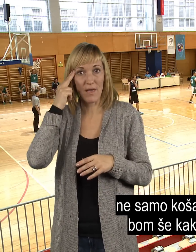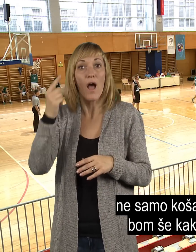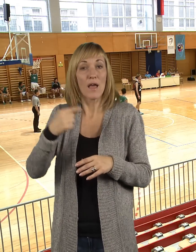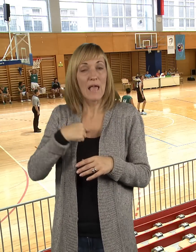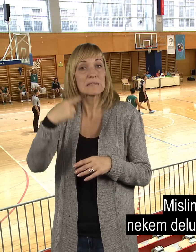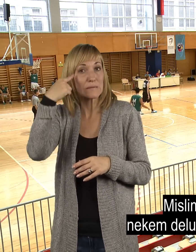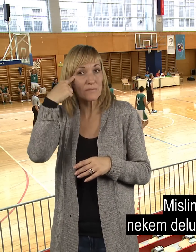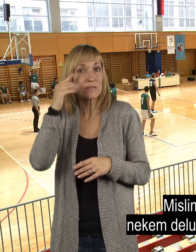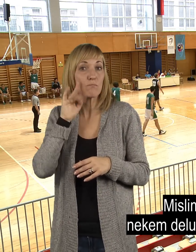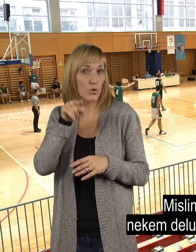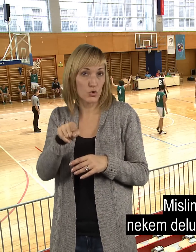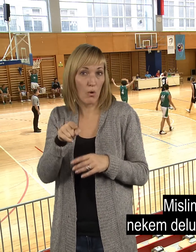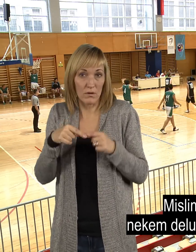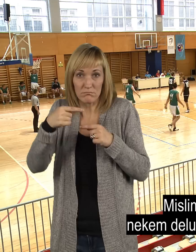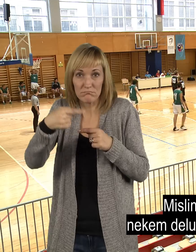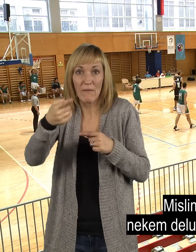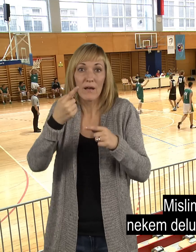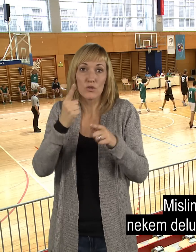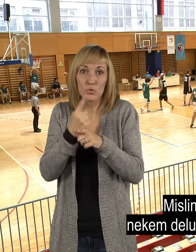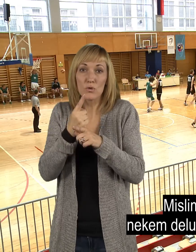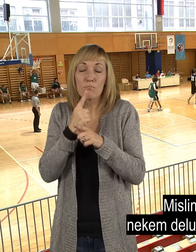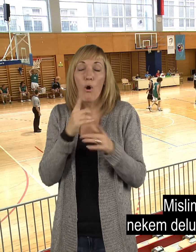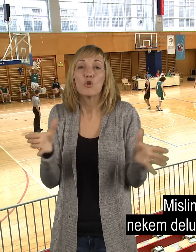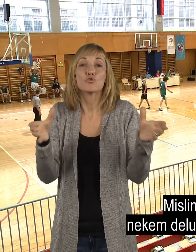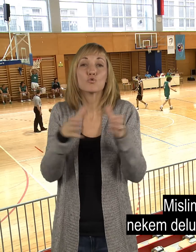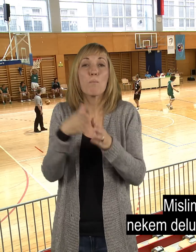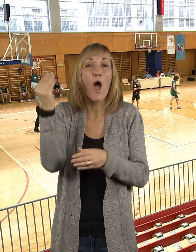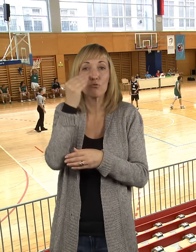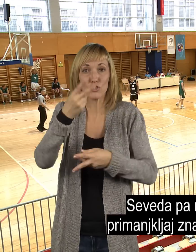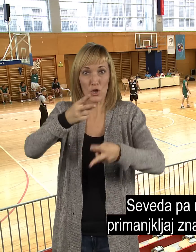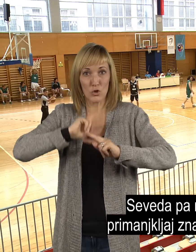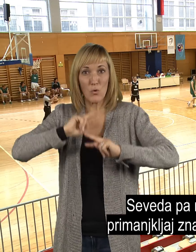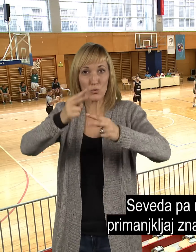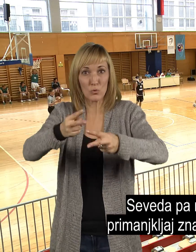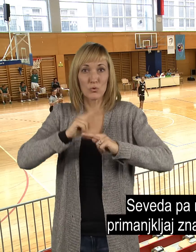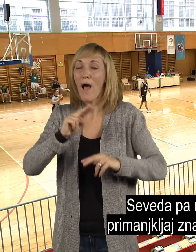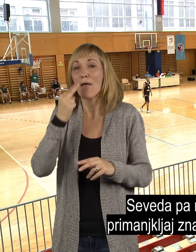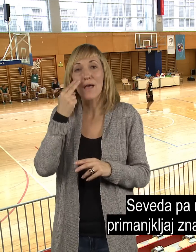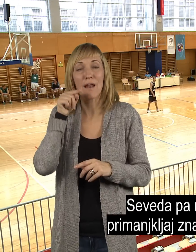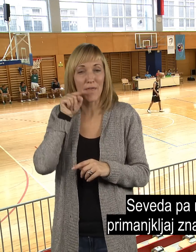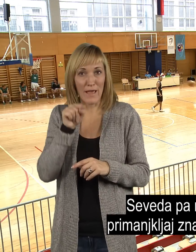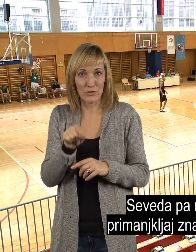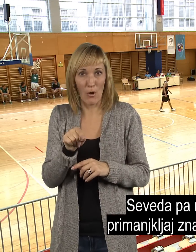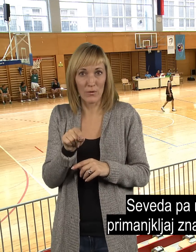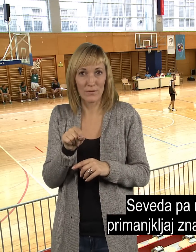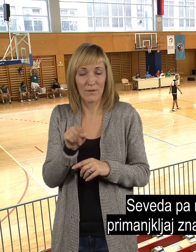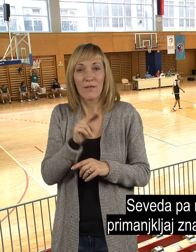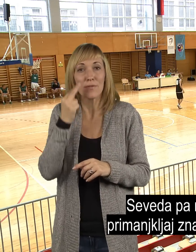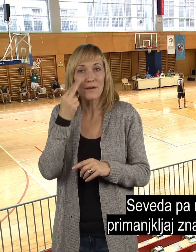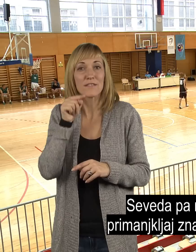znanja. Jaz mislim, da bo to v nekem delu vzajemno učenje, seveda pa ne glede